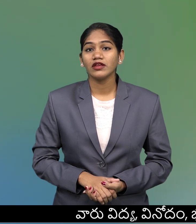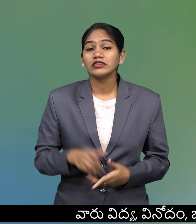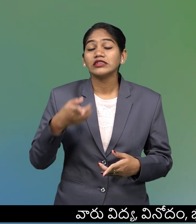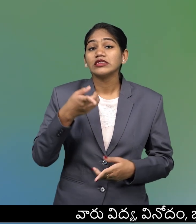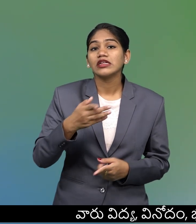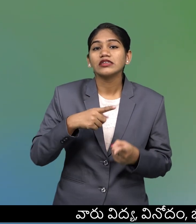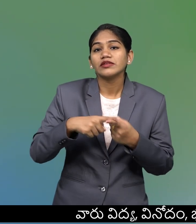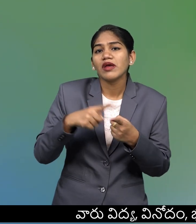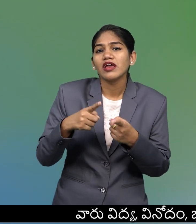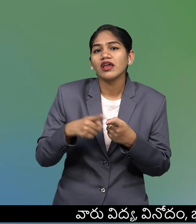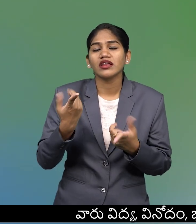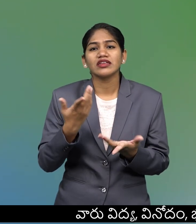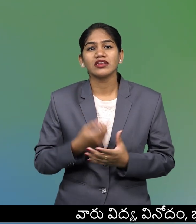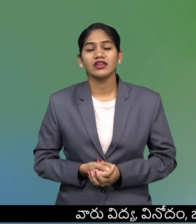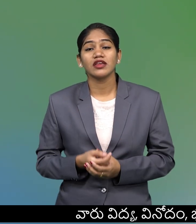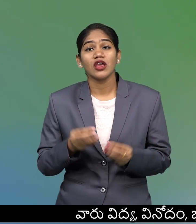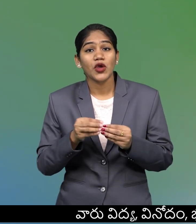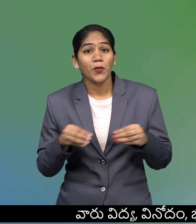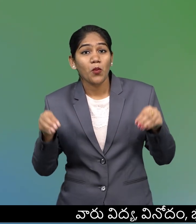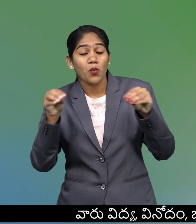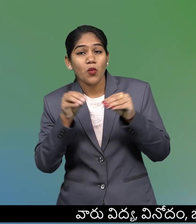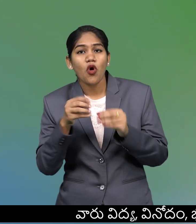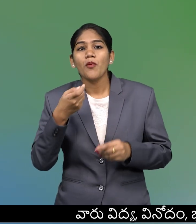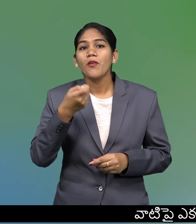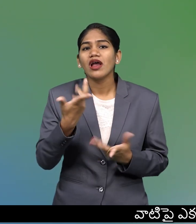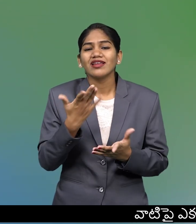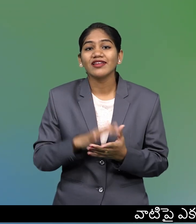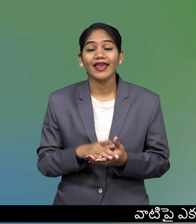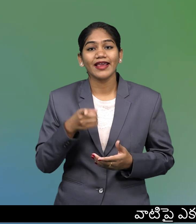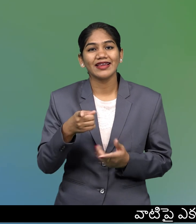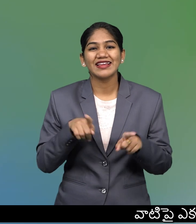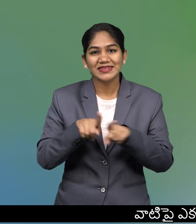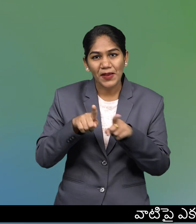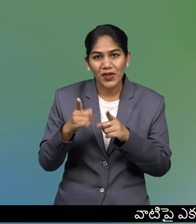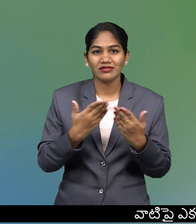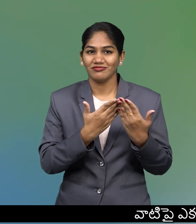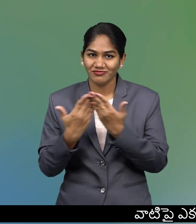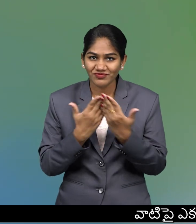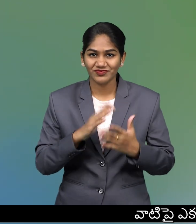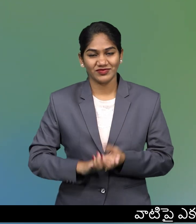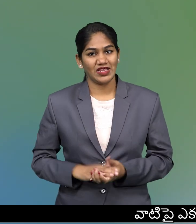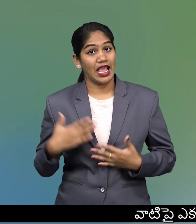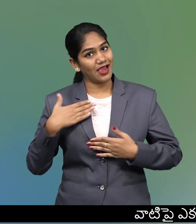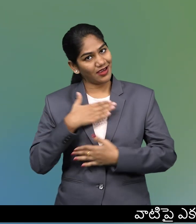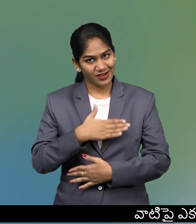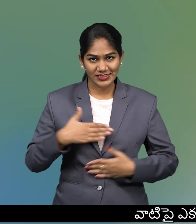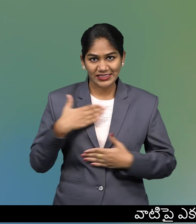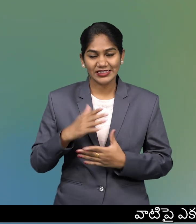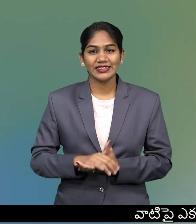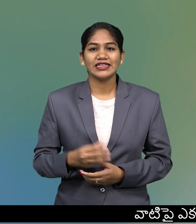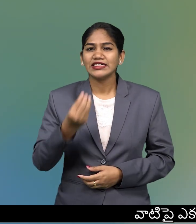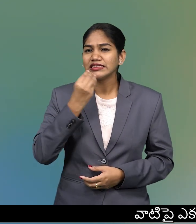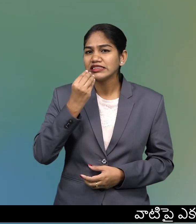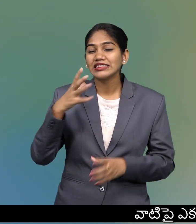వారు విద్య, వినోదం, భోజనం మరియు పర్యాటకం వంటి వాటిపై ఎక్కువ ఖర్చు చేస్తున్నారు.